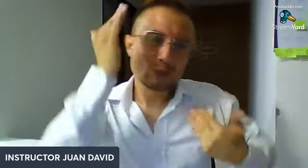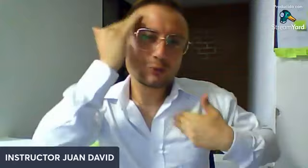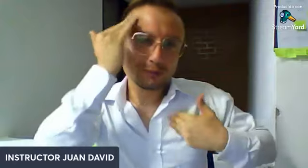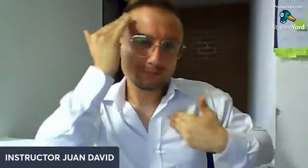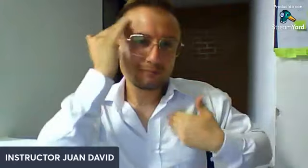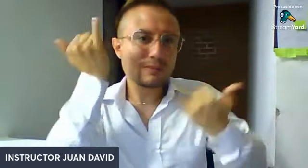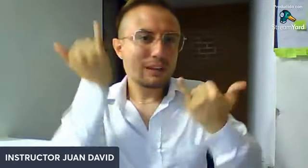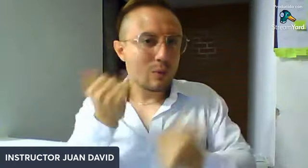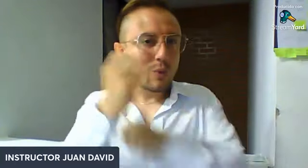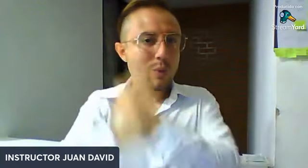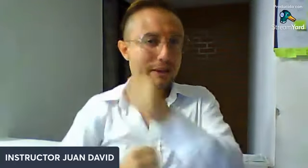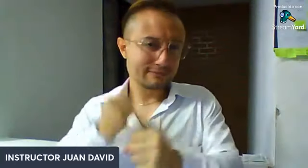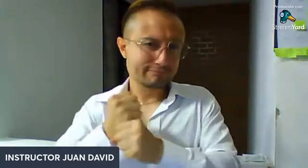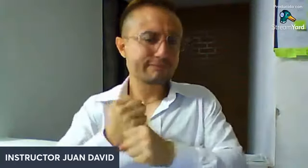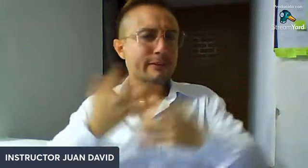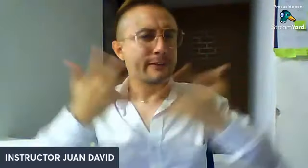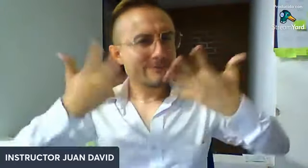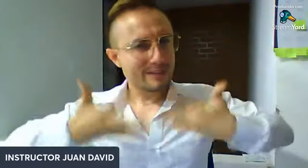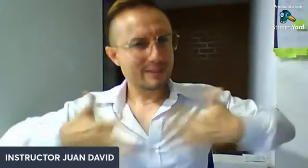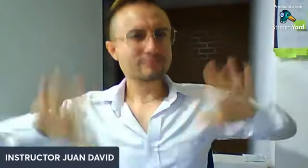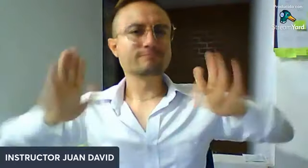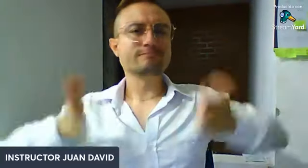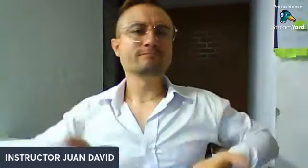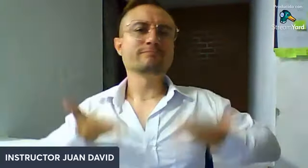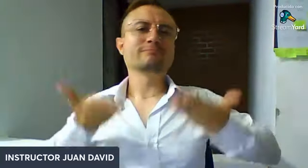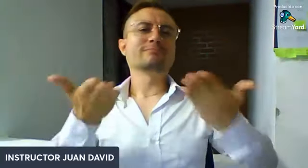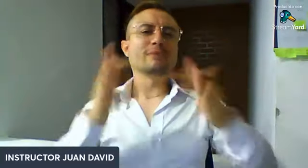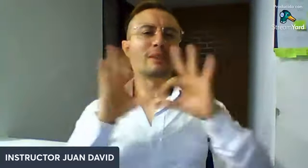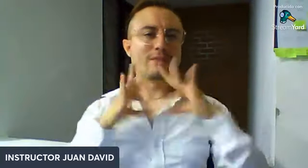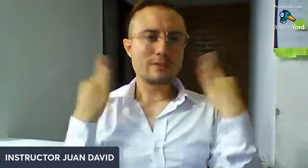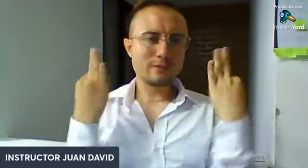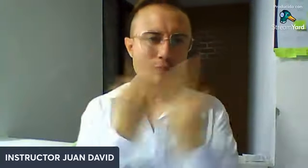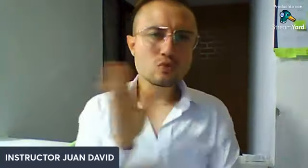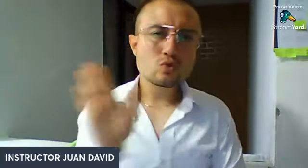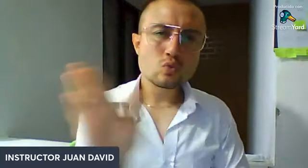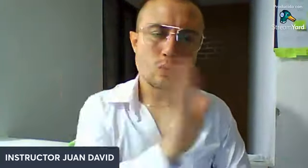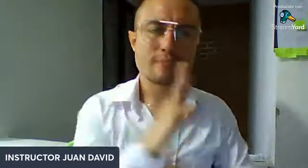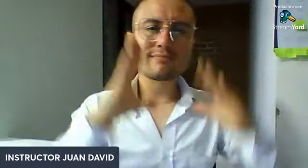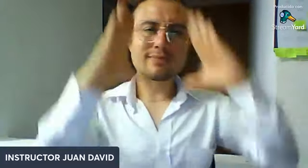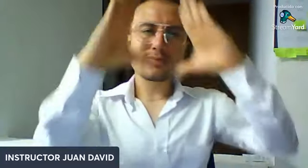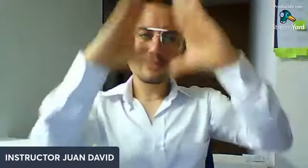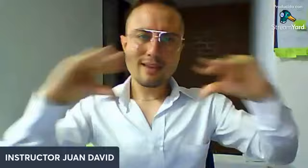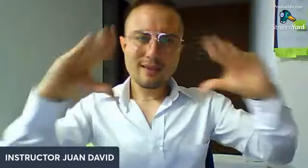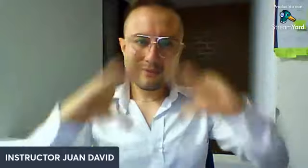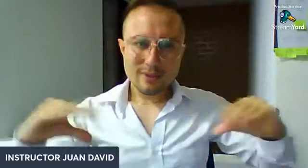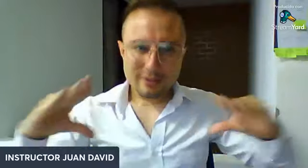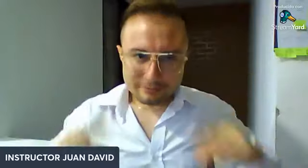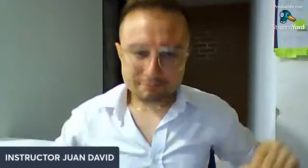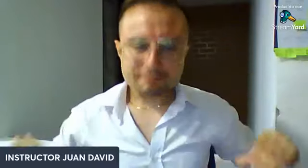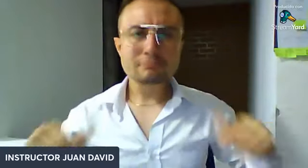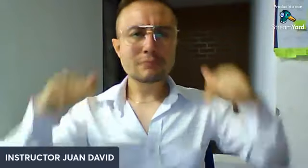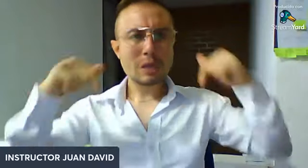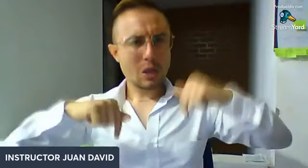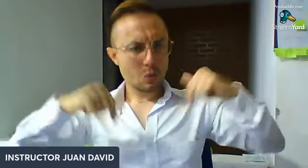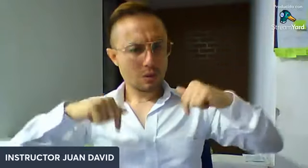tanto. Pero pues ojalá ustedes también sean conscientes para el otro año, ustedes pues poder